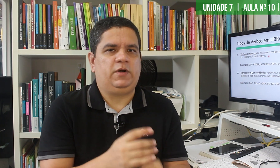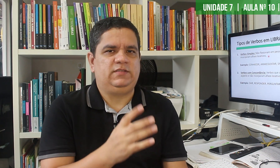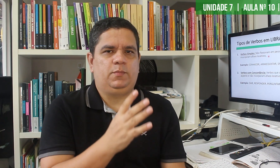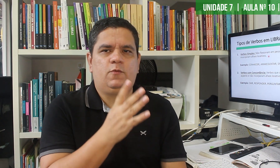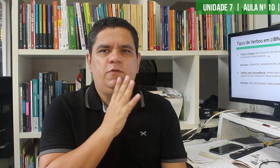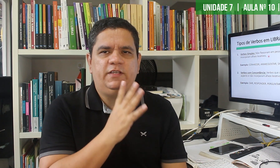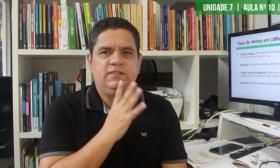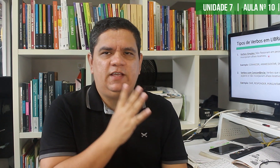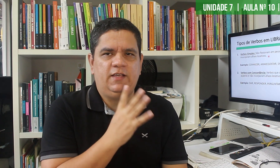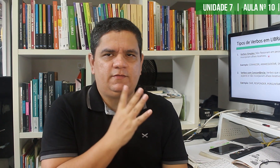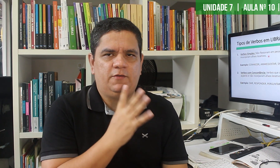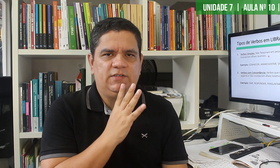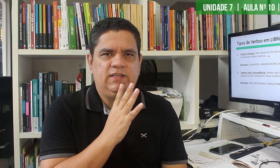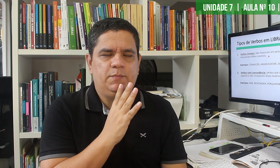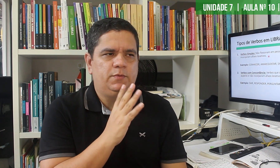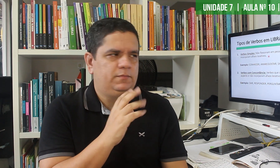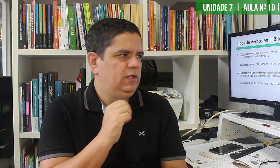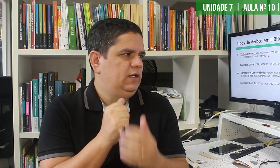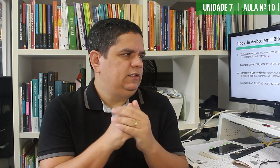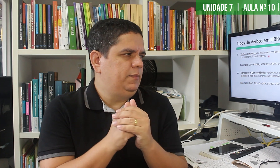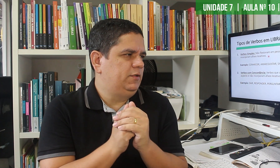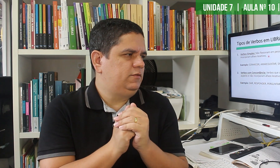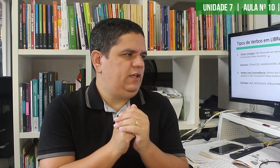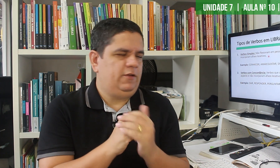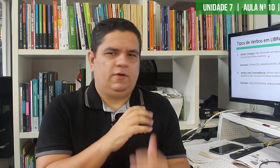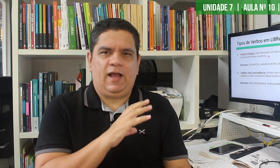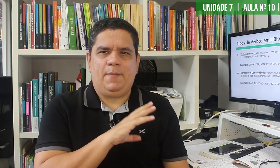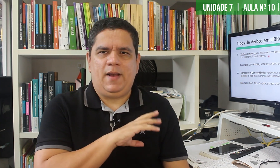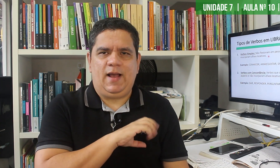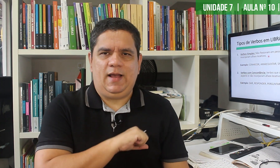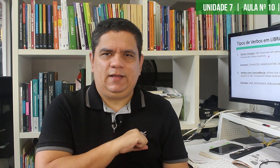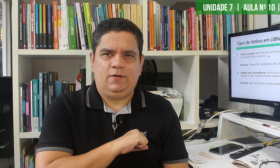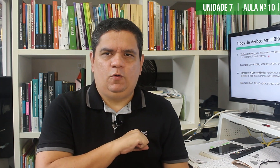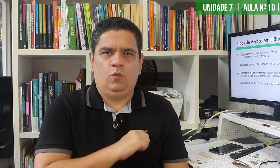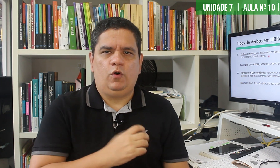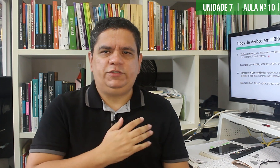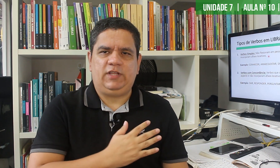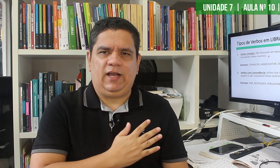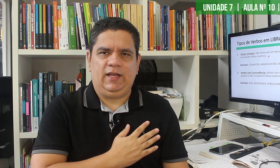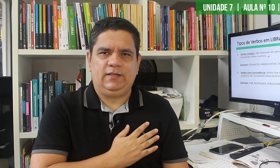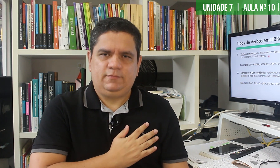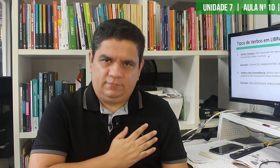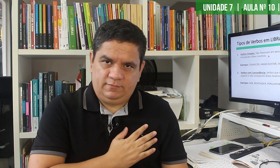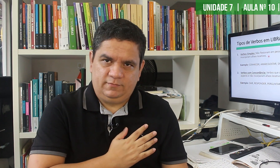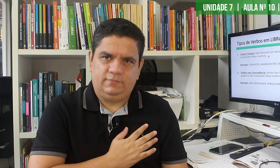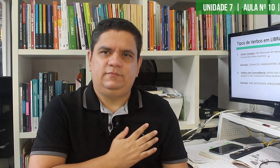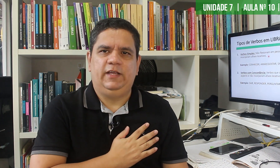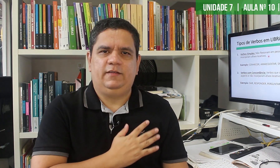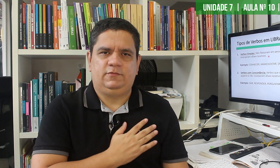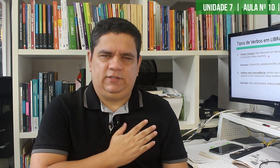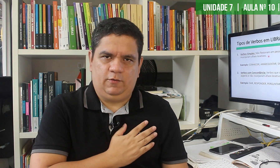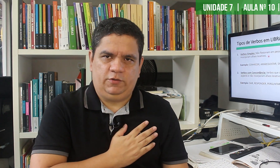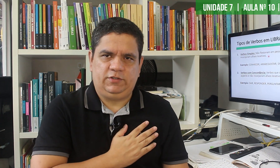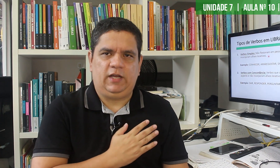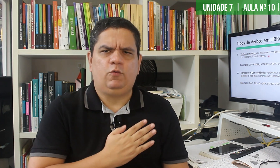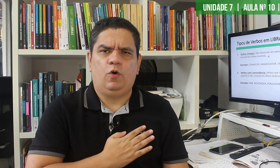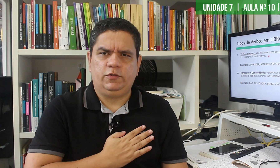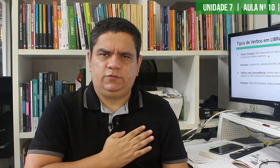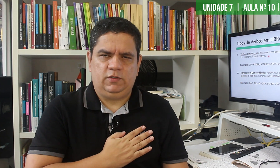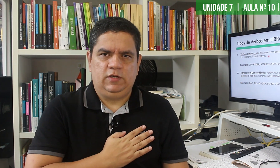exemplo, conhecer é um exemplo. Depois eu tenho amar ou gostar, né? Ou seja, gostar, eu gosto.